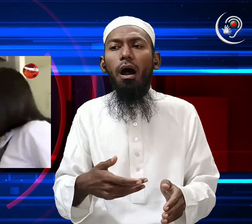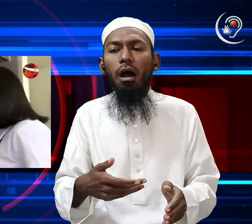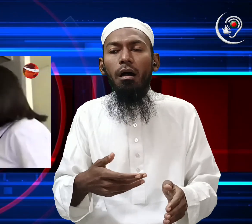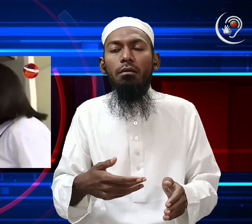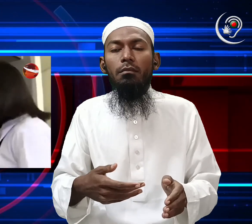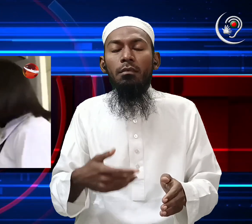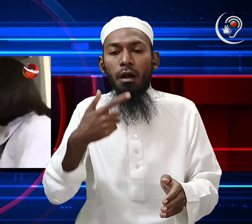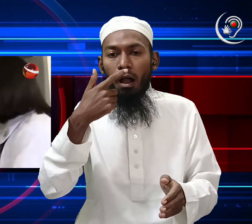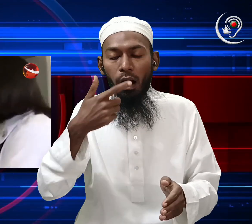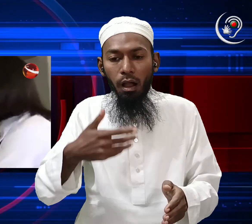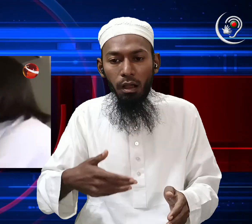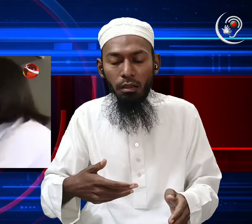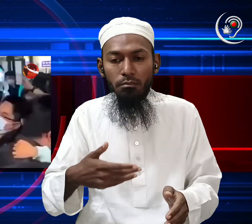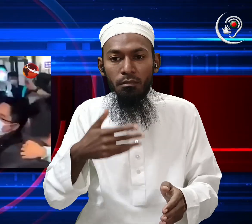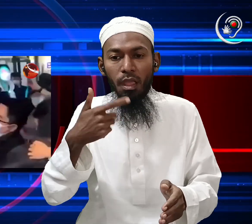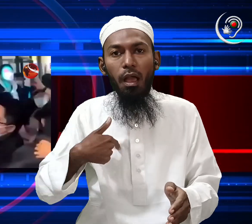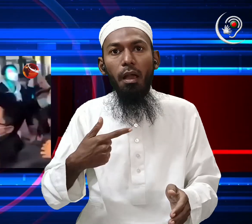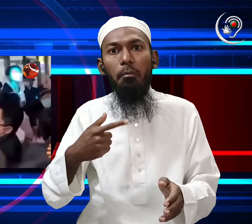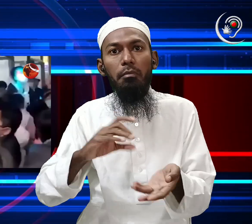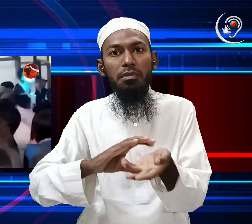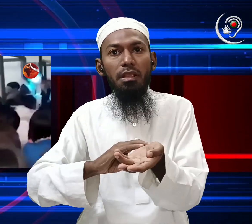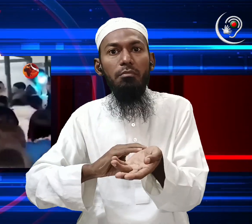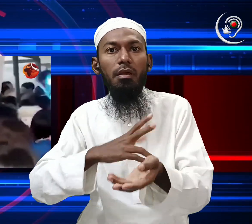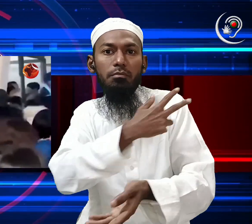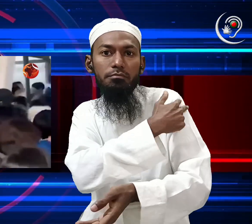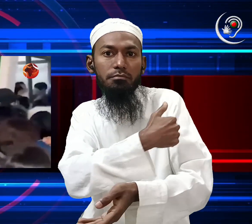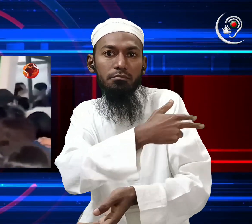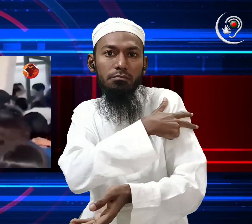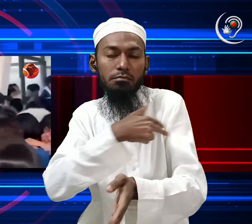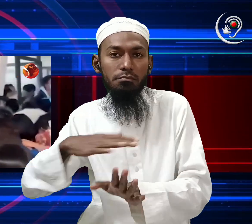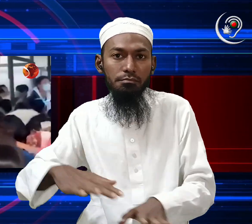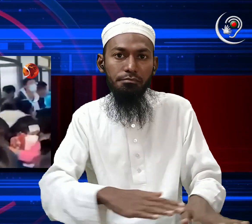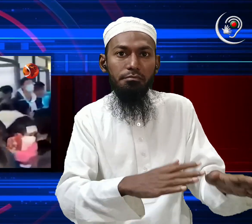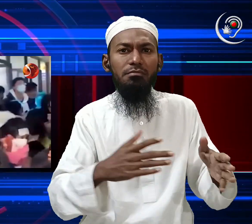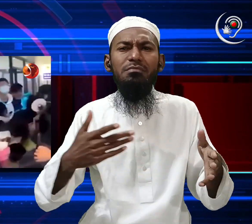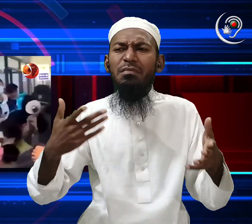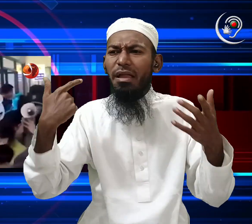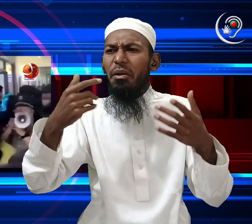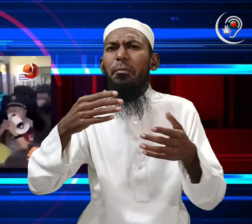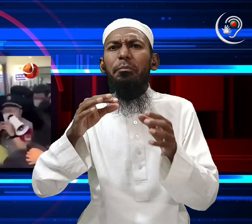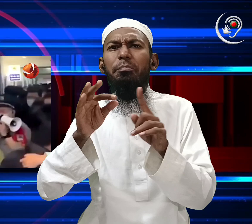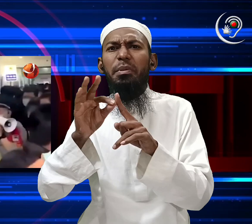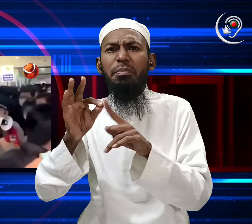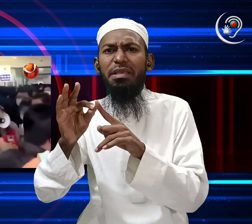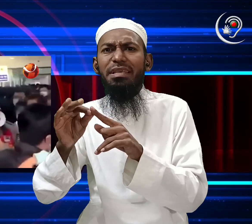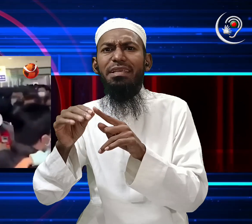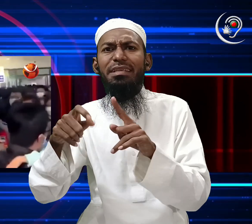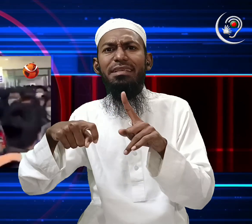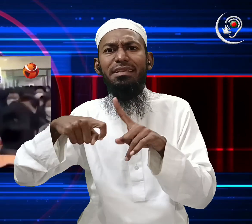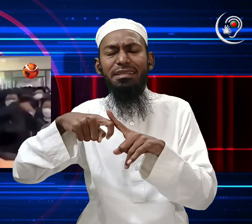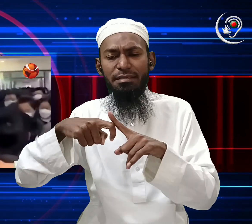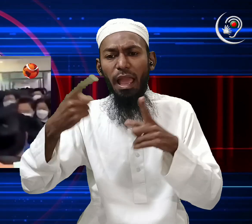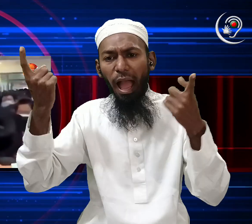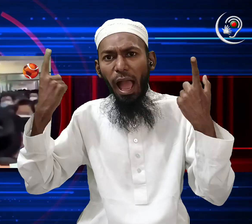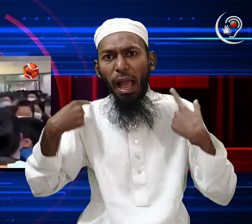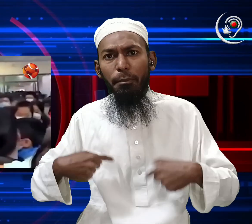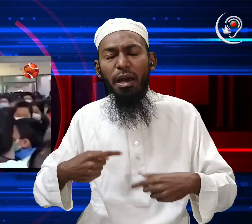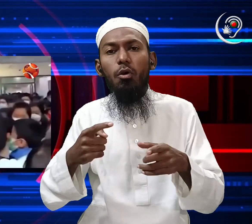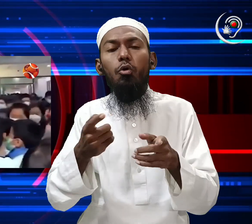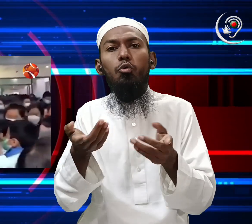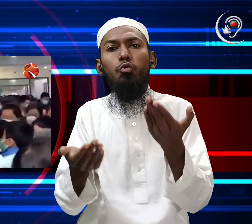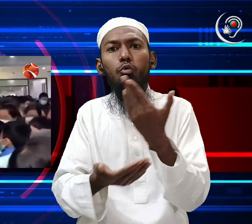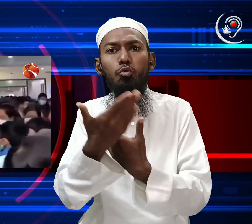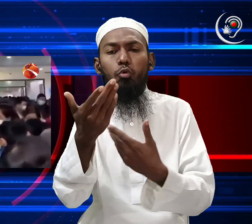দেখা গেছে। দায়িত্বরতদের পরনে ছিল কোভিড প্রতিরোধী পিপিই কিট। আবার আঘাত এনেছে নতুন ভাইরাস। ছড়িয়ে পড়া